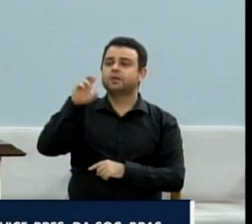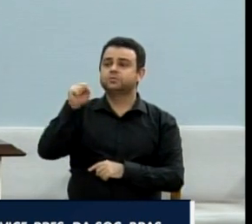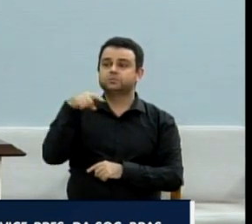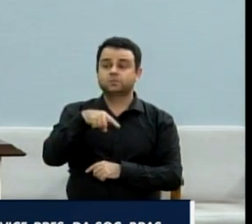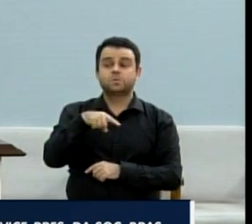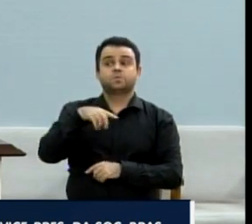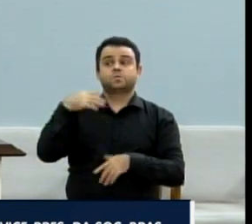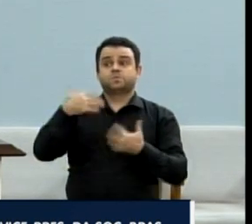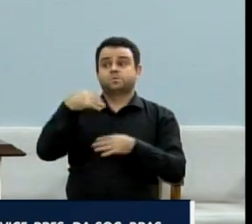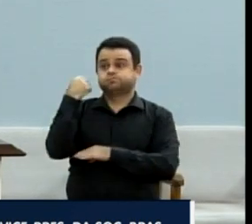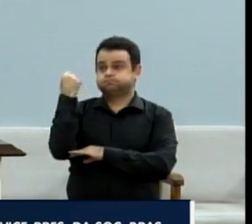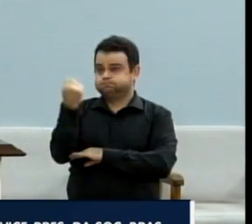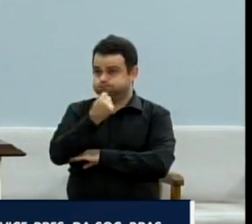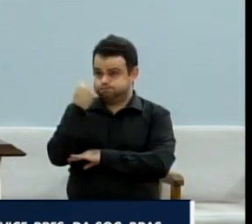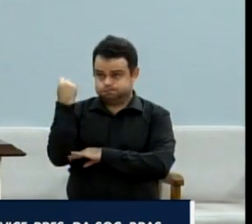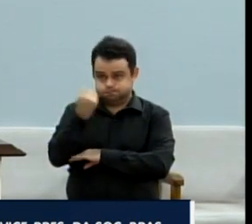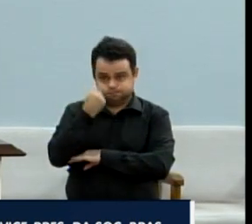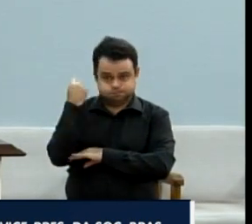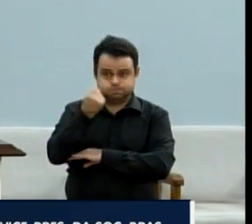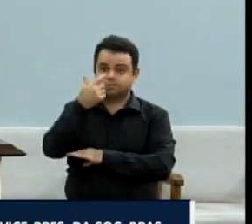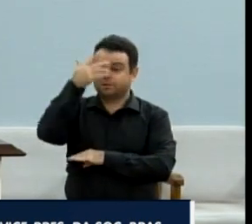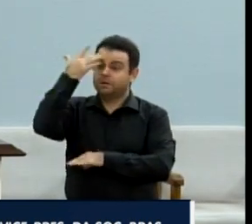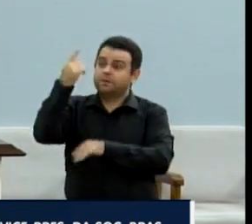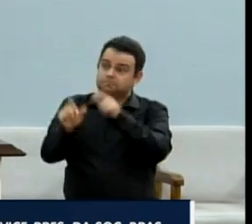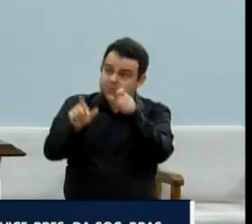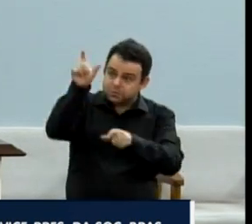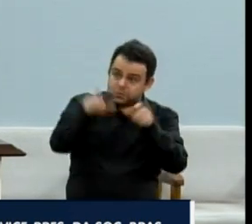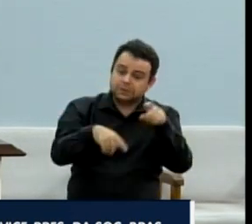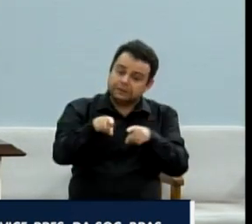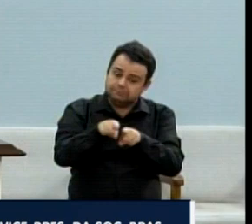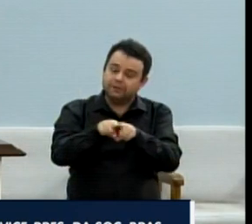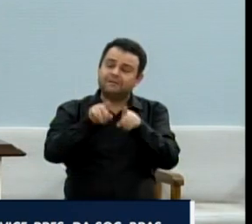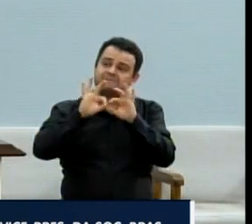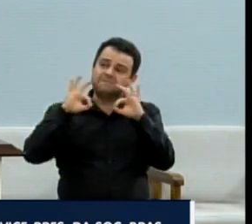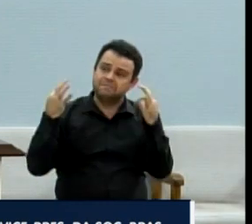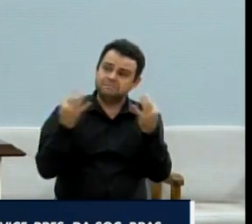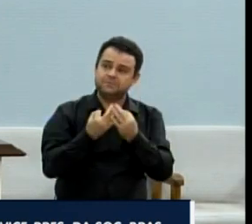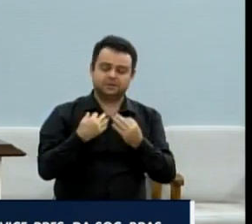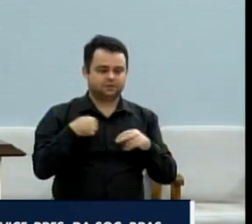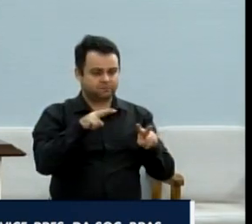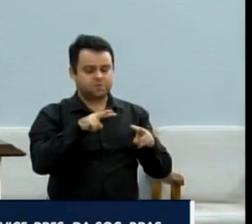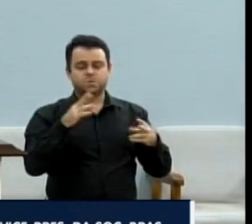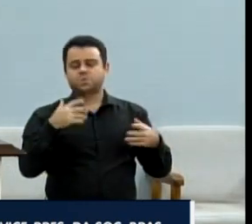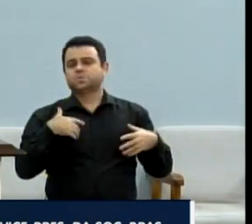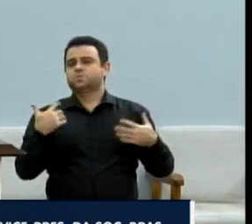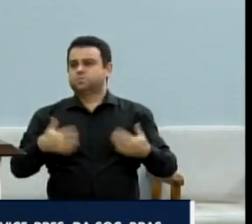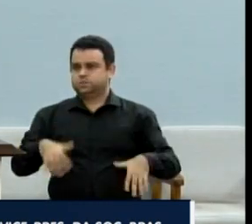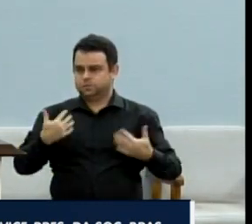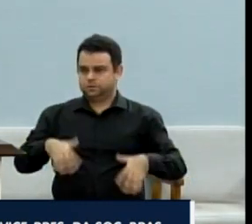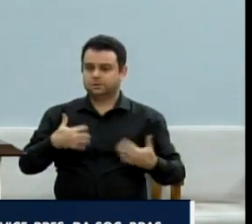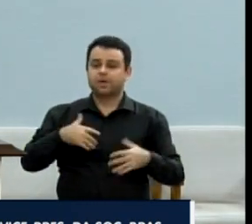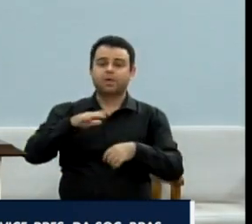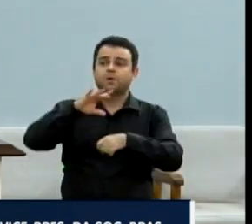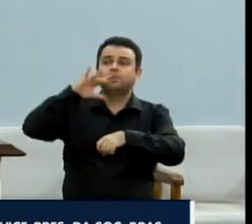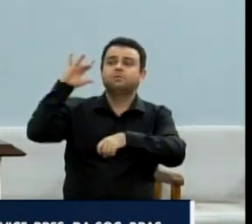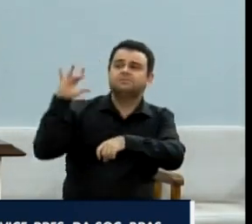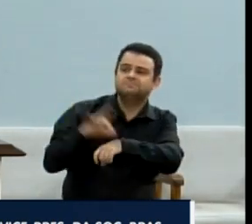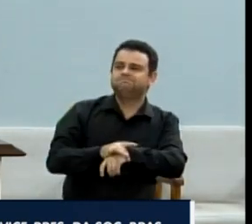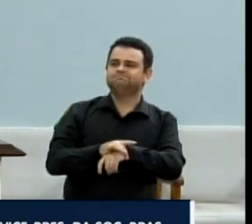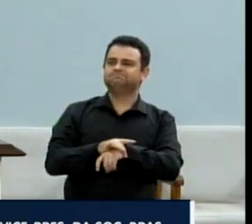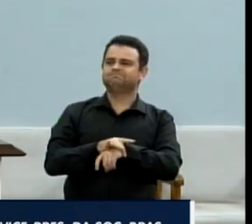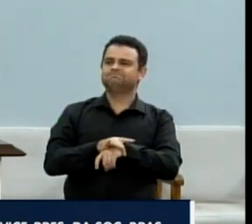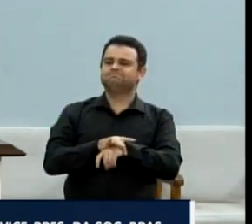devastadoras, tanto para pacientes quanto para seus familiares, pois ela é uma doença autoimune que ela